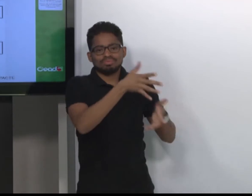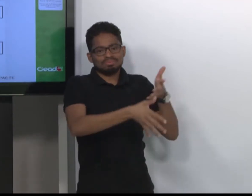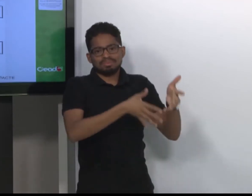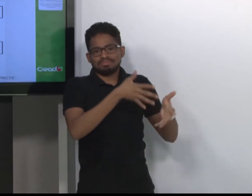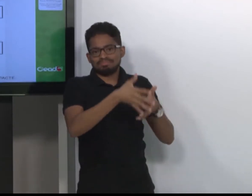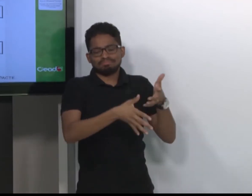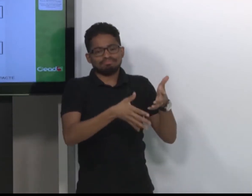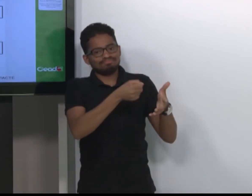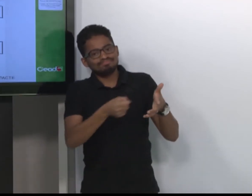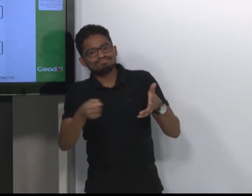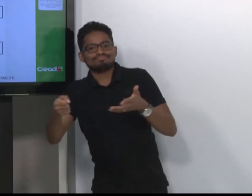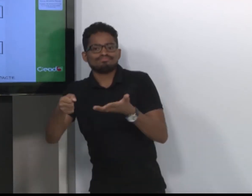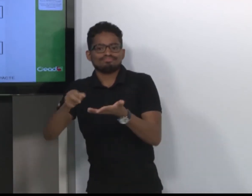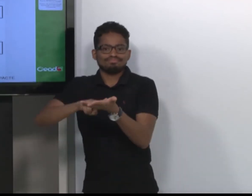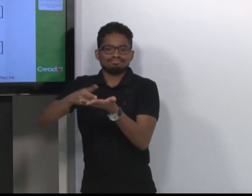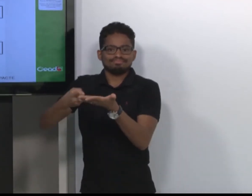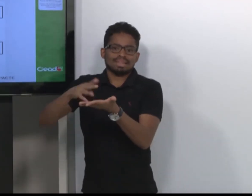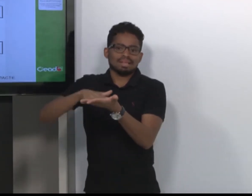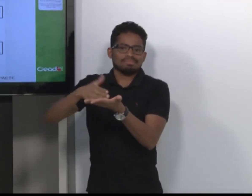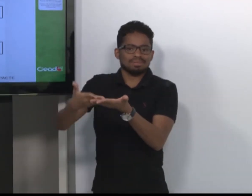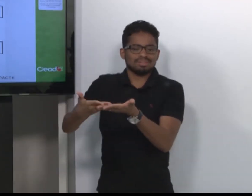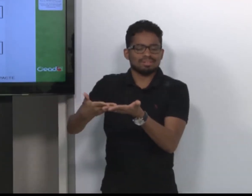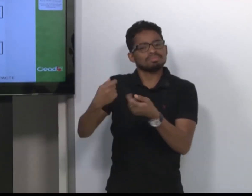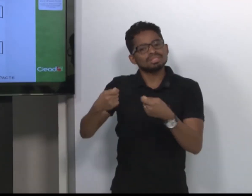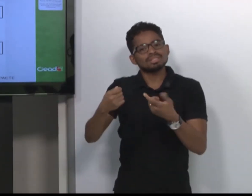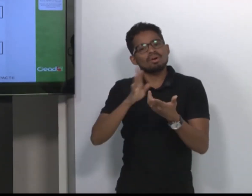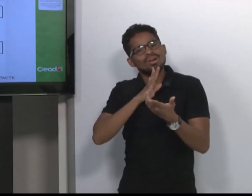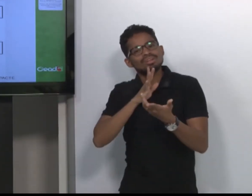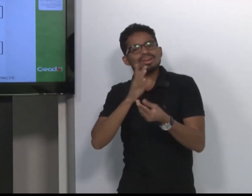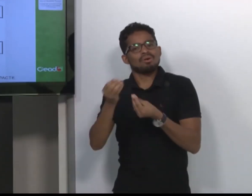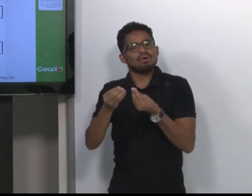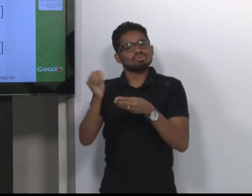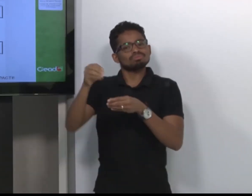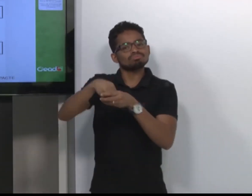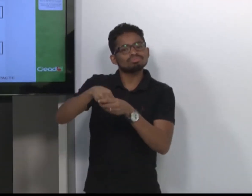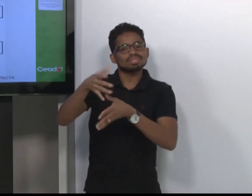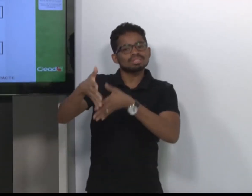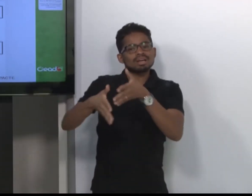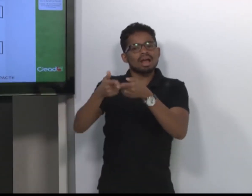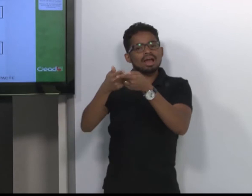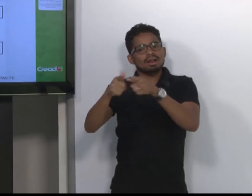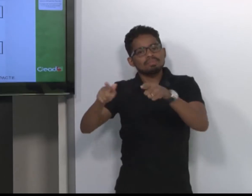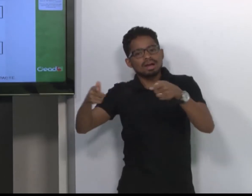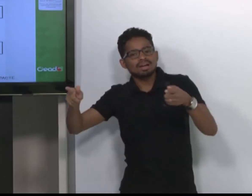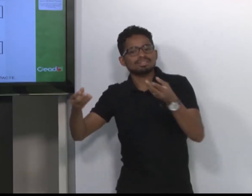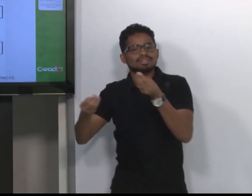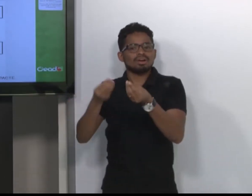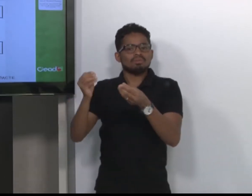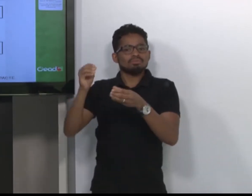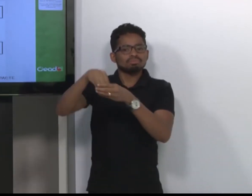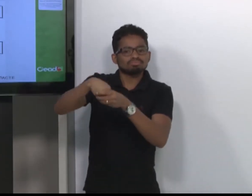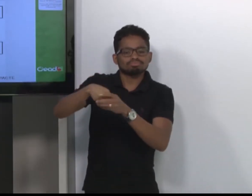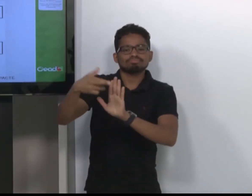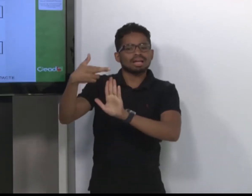conhecimento profundo dessa língua a ponto de poder ser tradutor-intérprete? Conhecimento